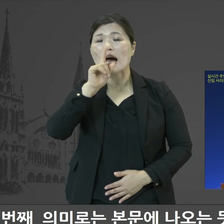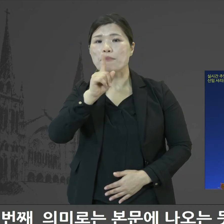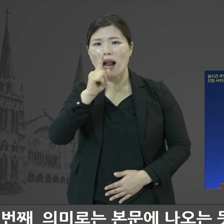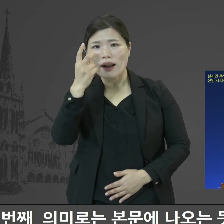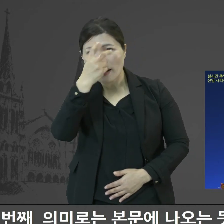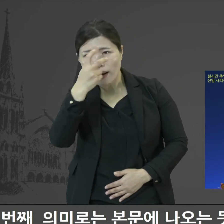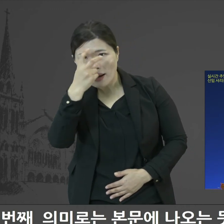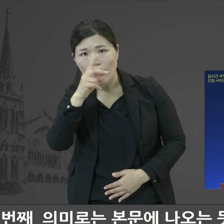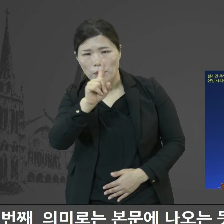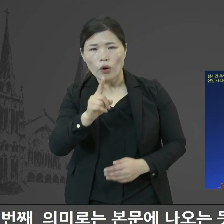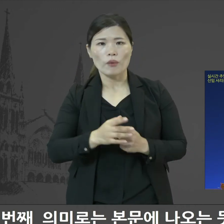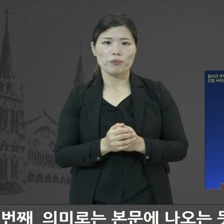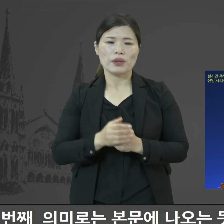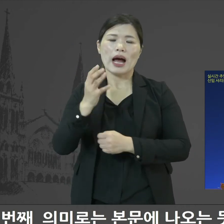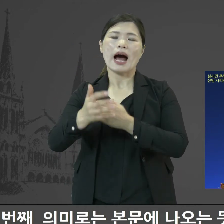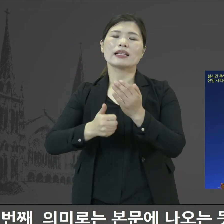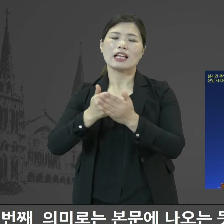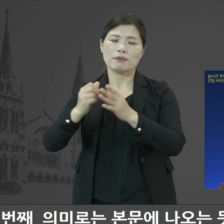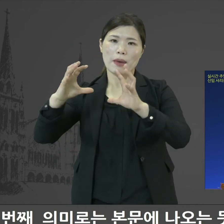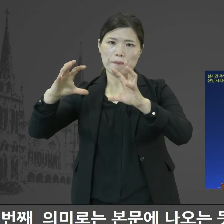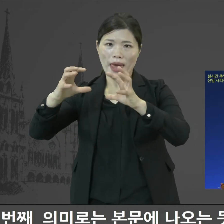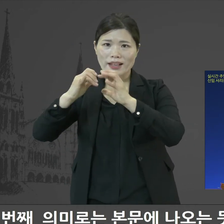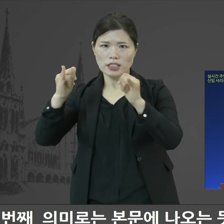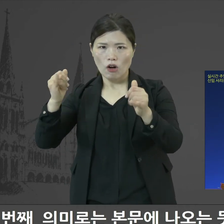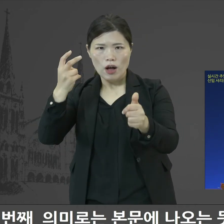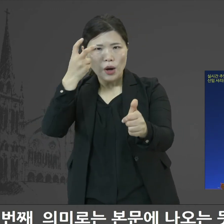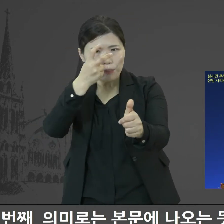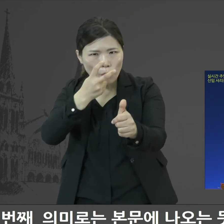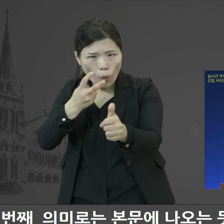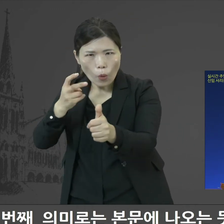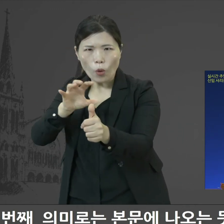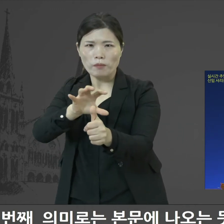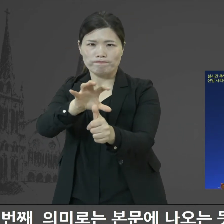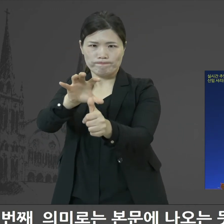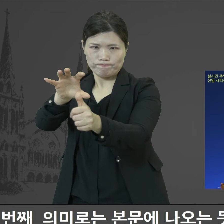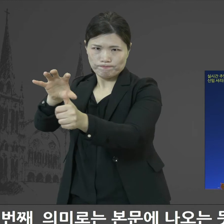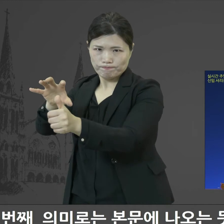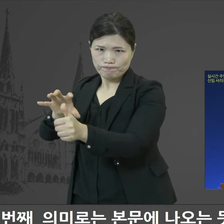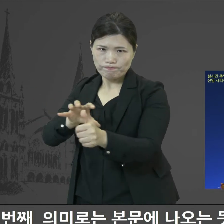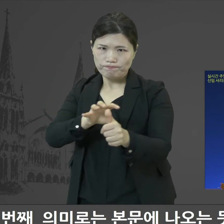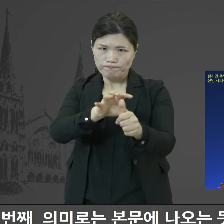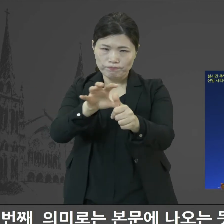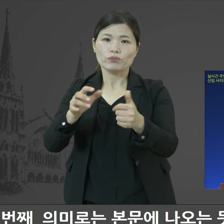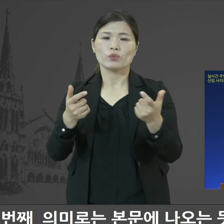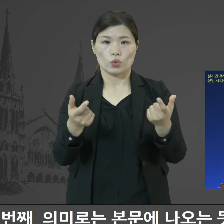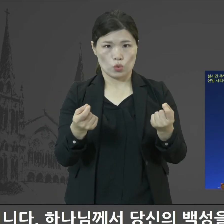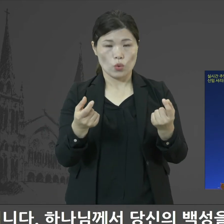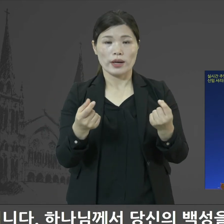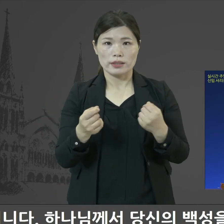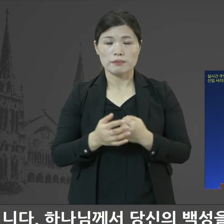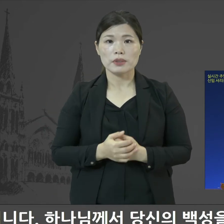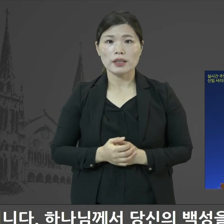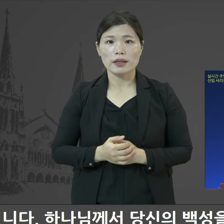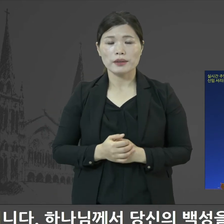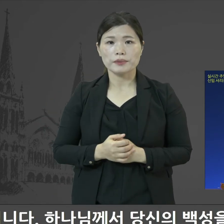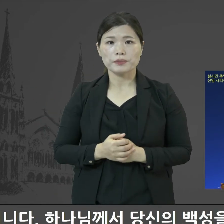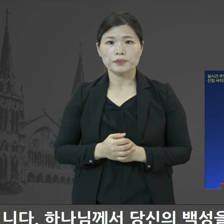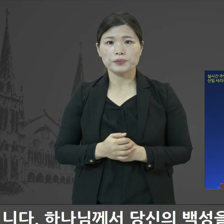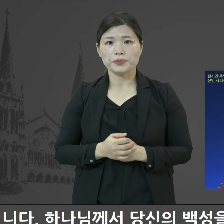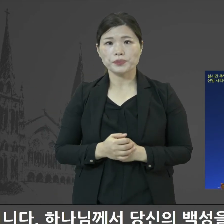당시의 백성을 지금 뭐하고 계신다? 보호하고 계신다, 지키신다, 이런 뜻입니다. 사랑하신다, 이런